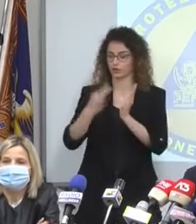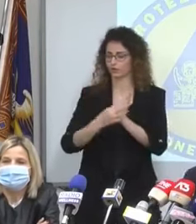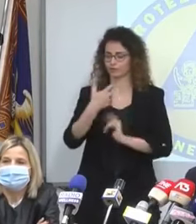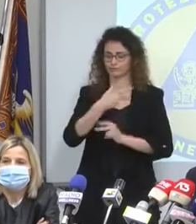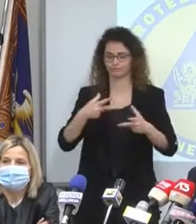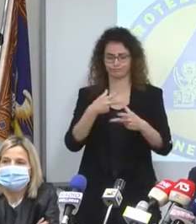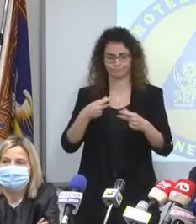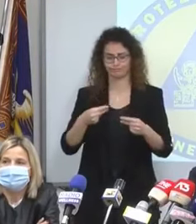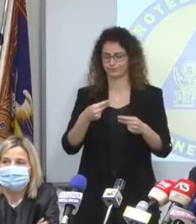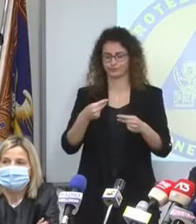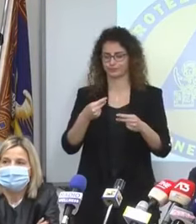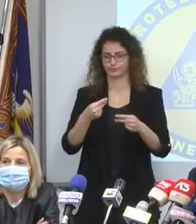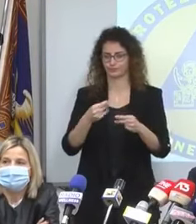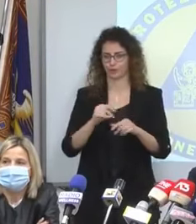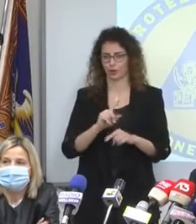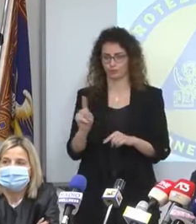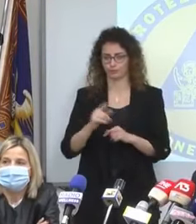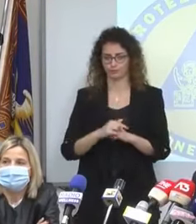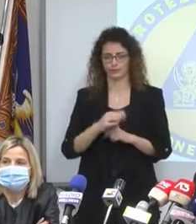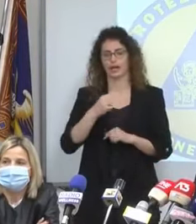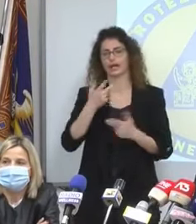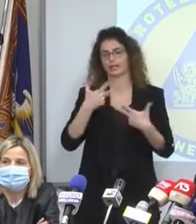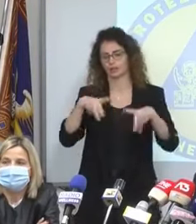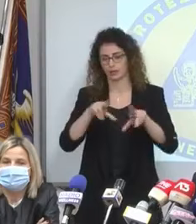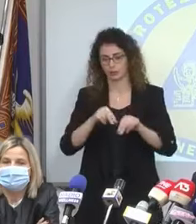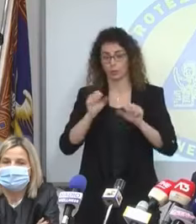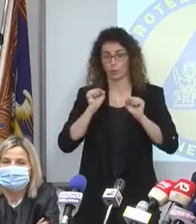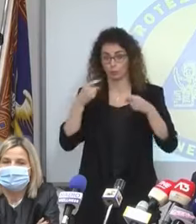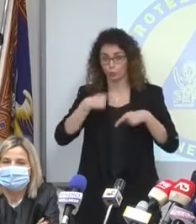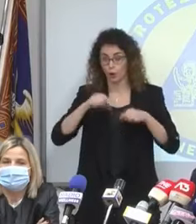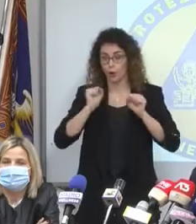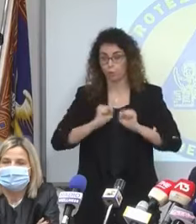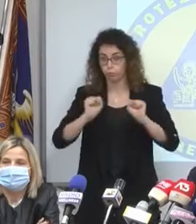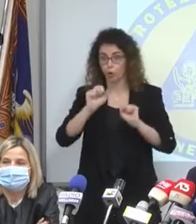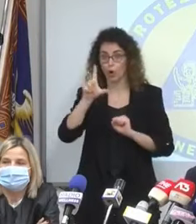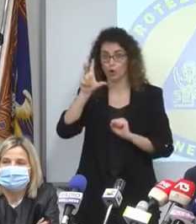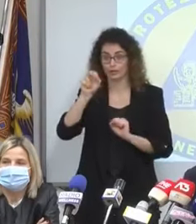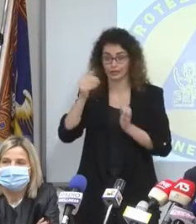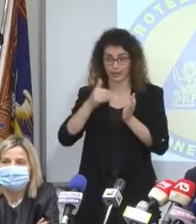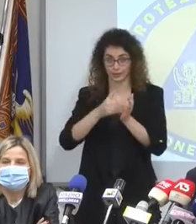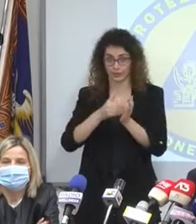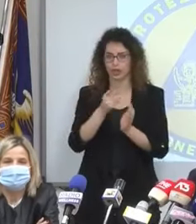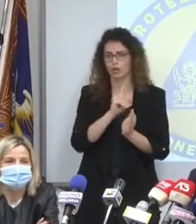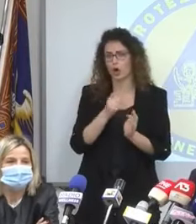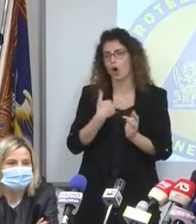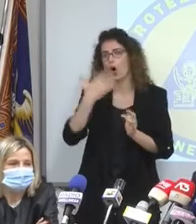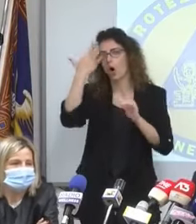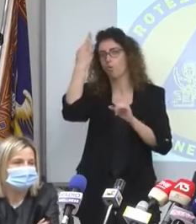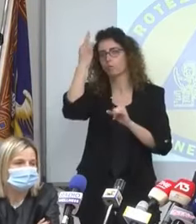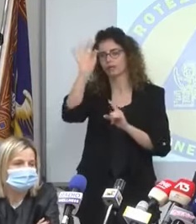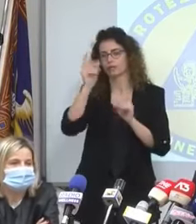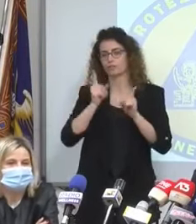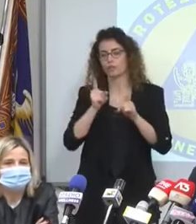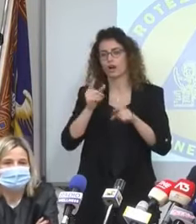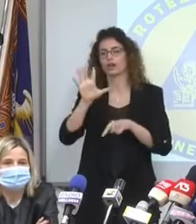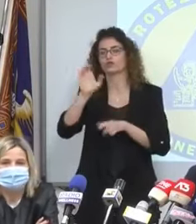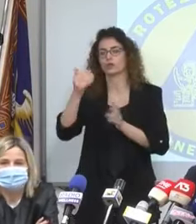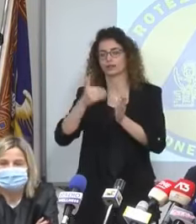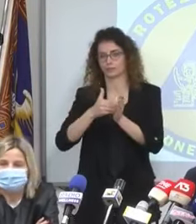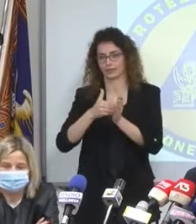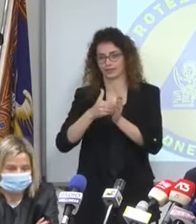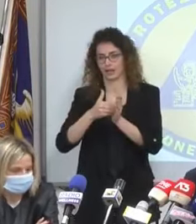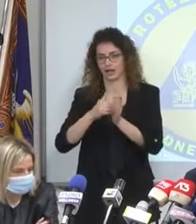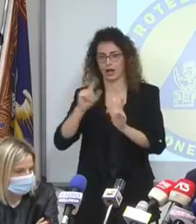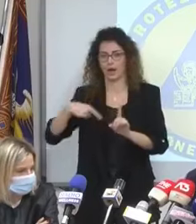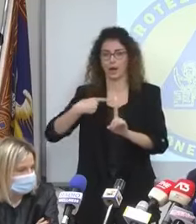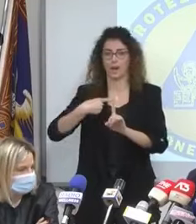Vi ripeto che il nostro potenziale non è di 30.000, è un obiettivo di 50.000 con i nostri vaccinatori, ci aggiungiamo